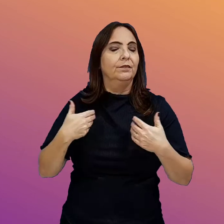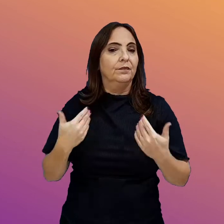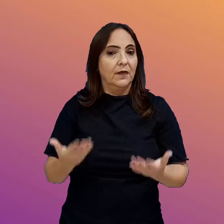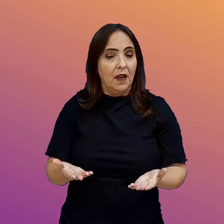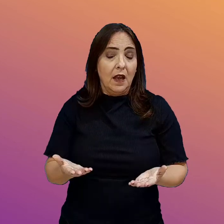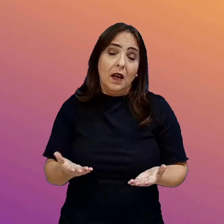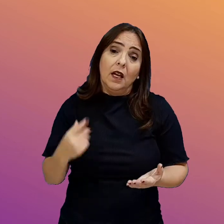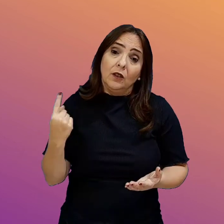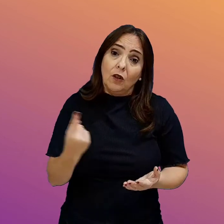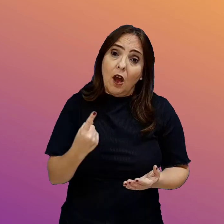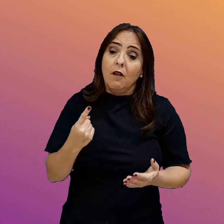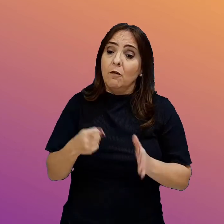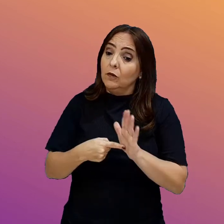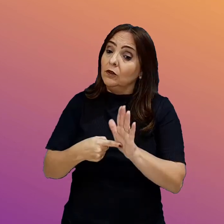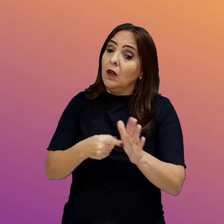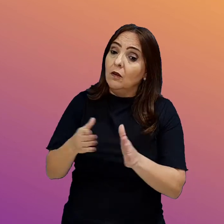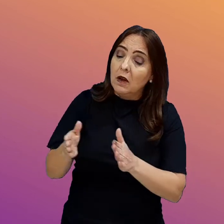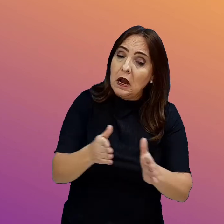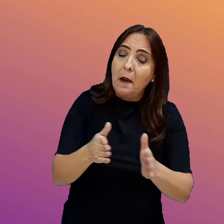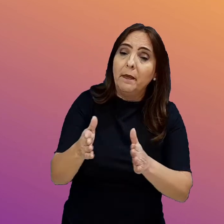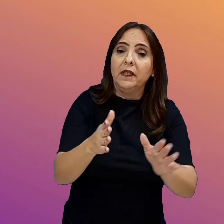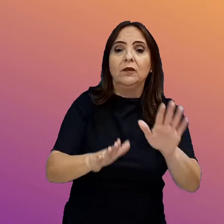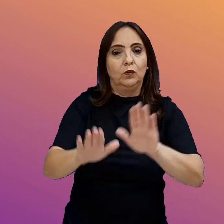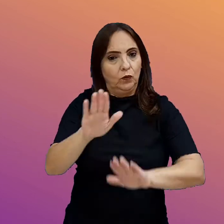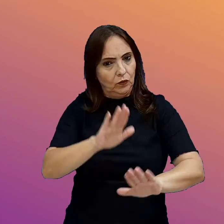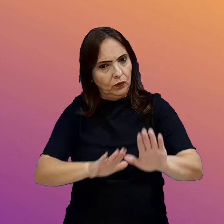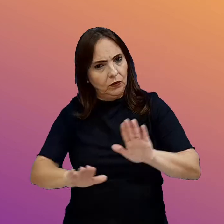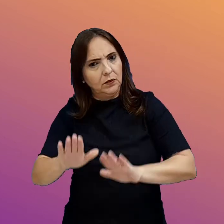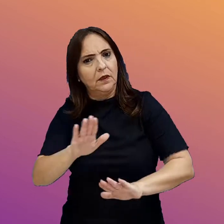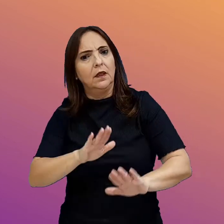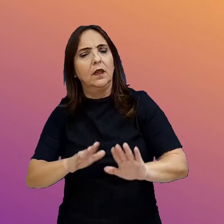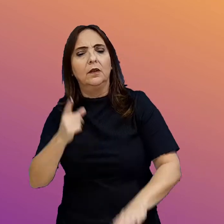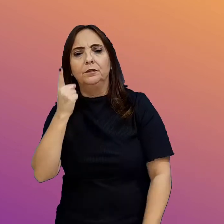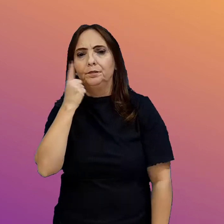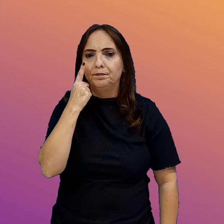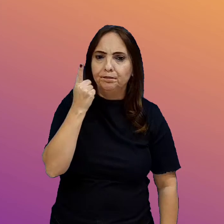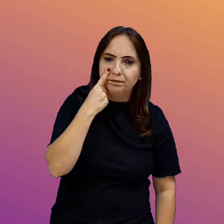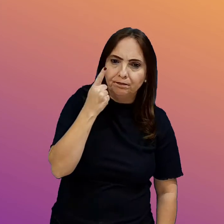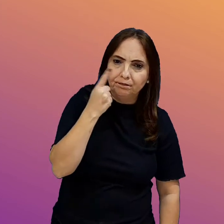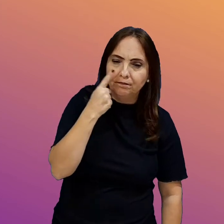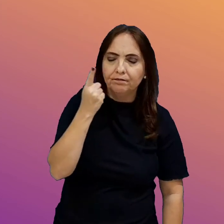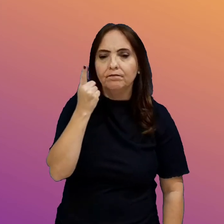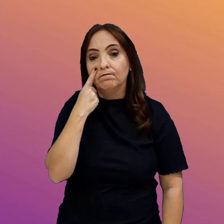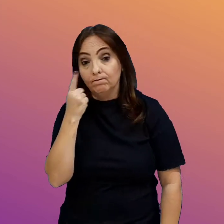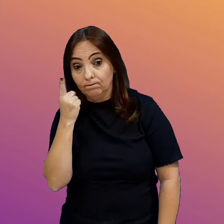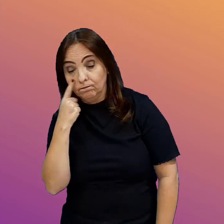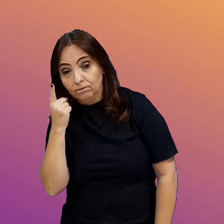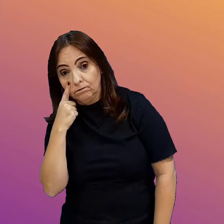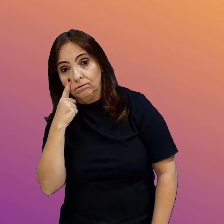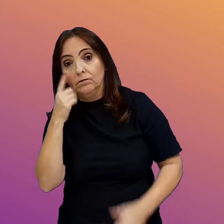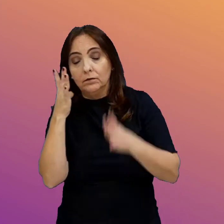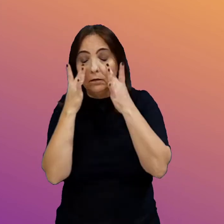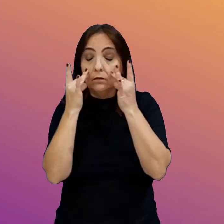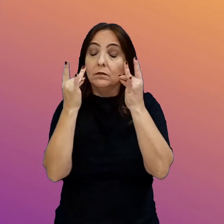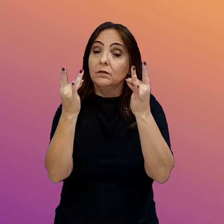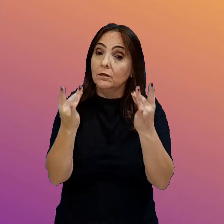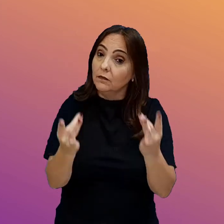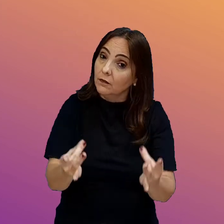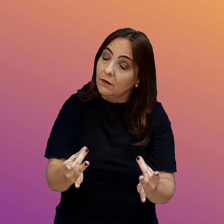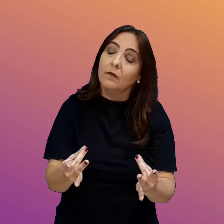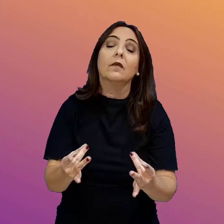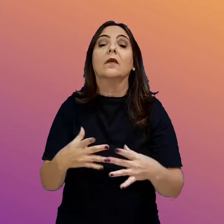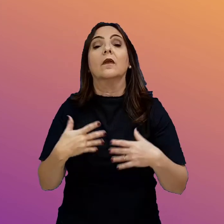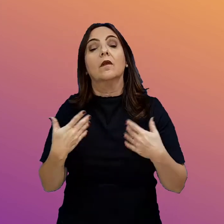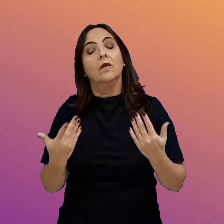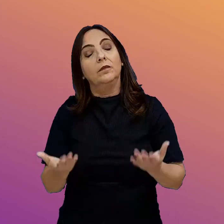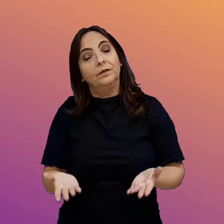diretriz, olha, por aqui, cuidado, por ali, olha isso, atente àquilo, preste atenção,